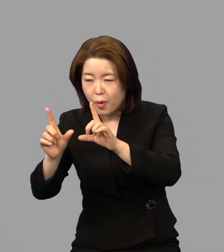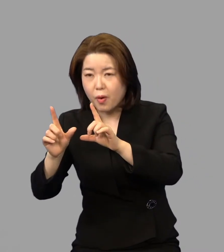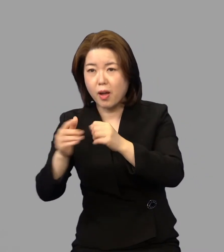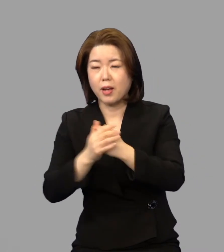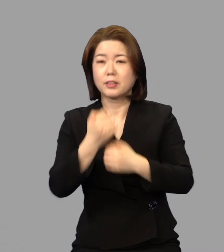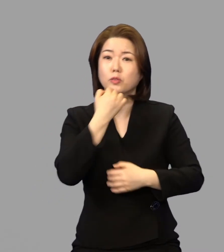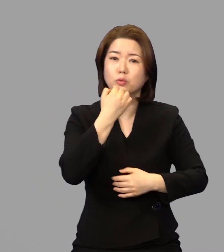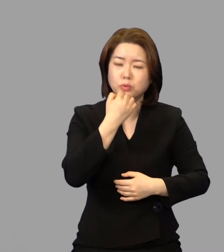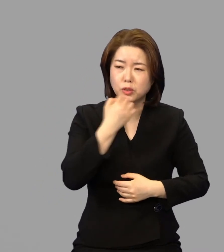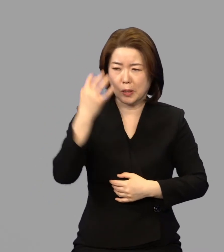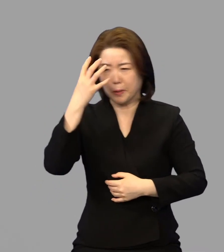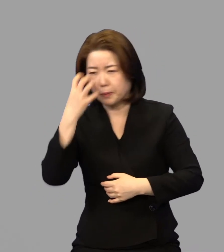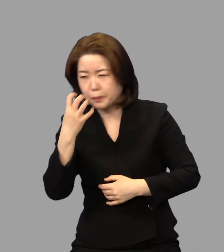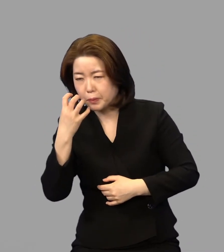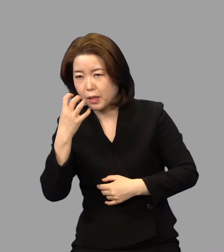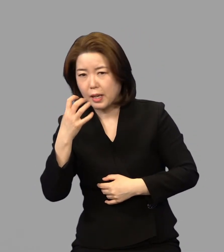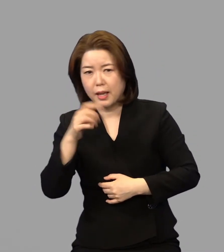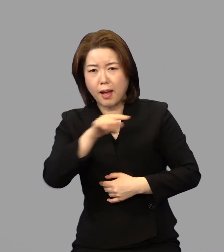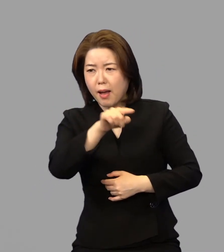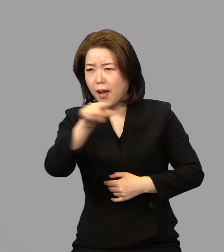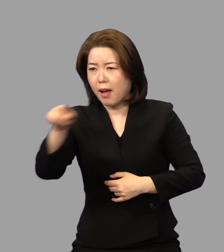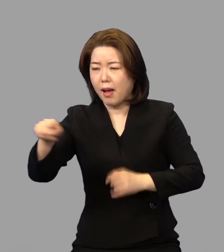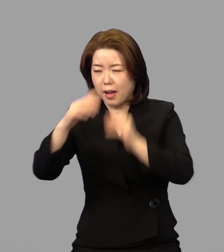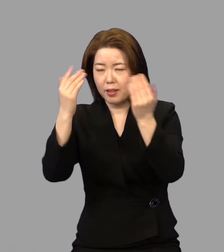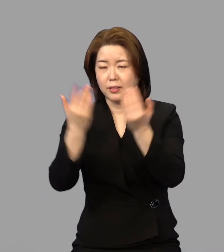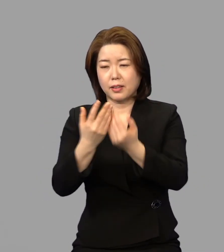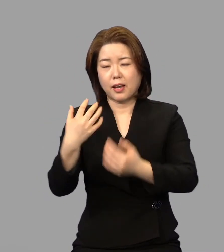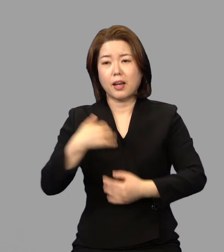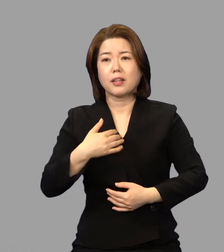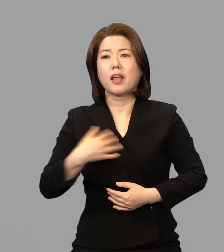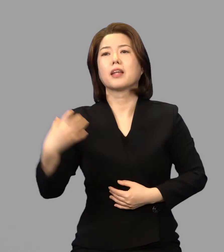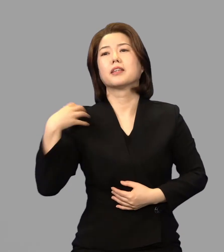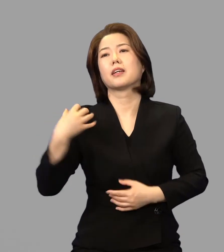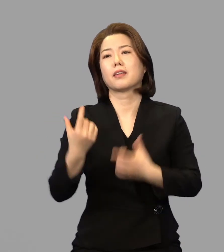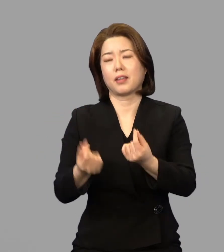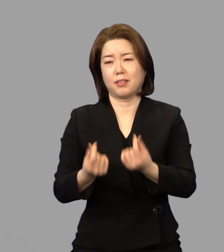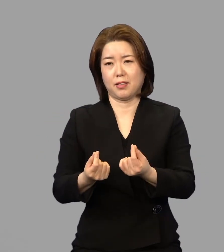웃는 얼굴인지 찡그리는 얼굴인지 그거 책임도 담임 목사가 져야 되는 거예요.